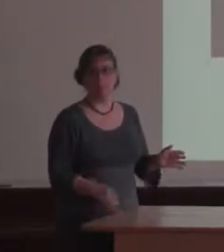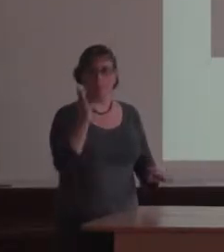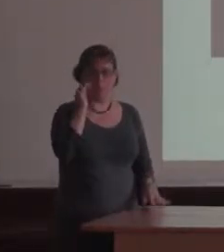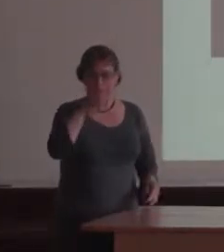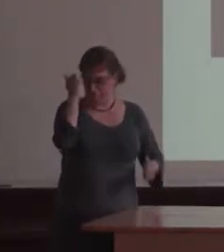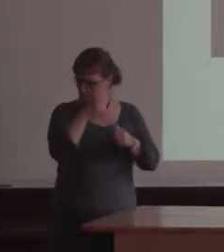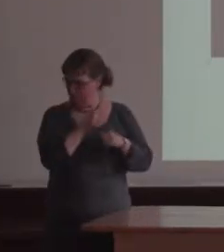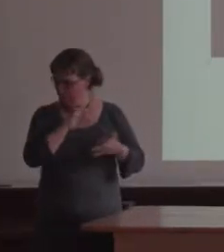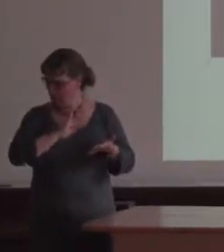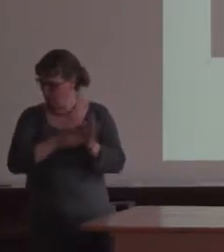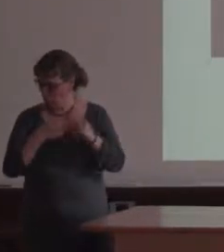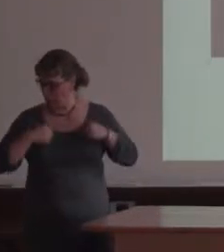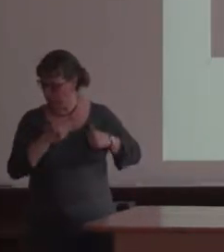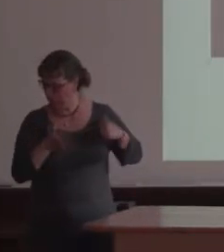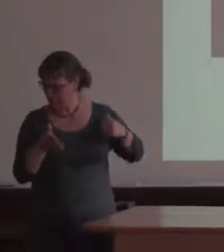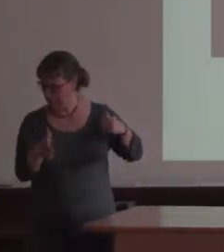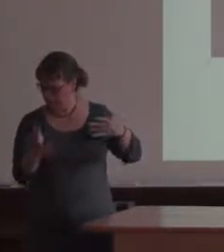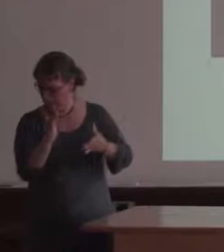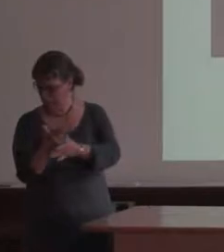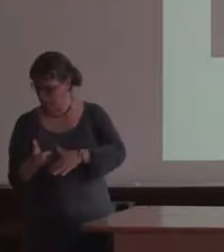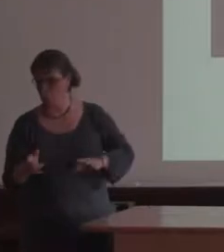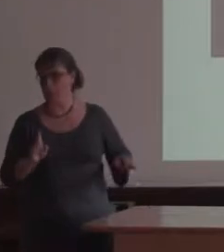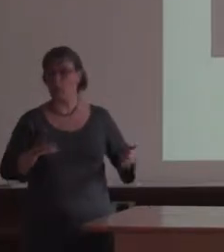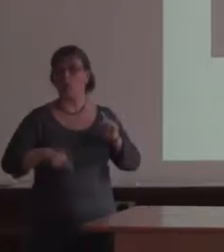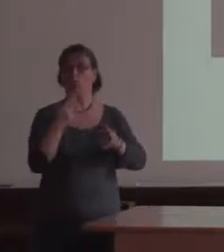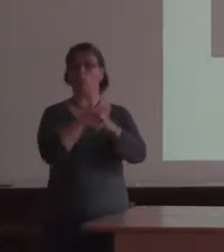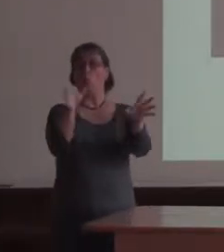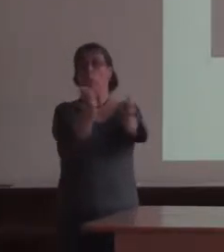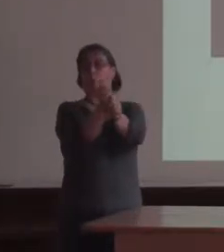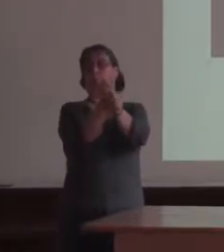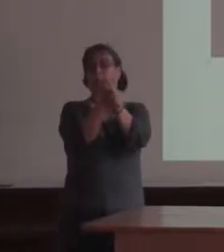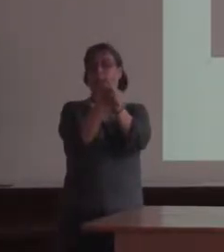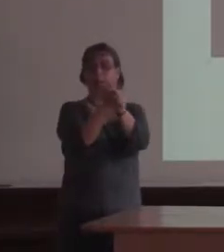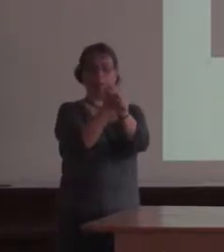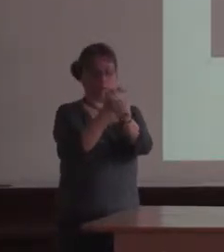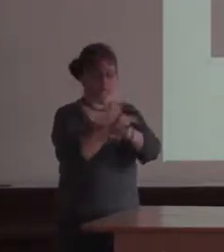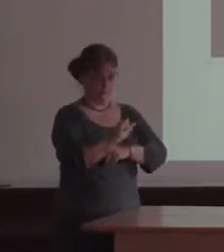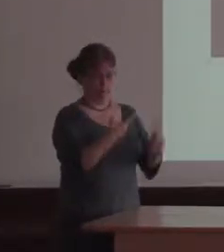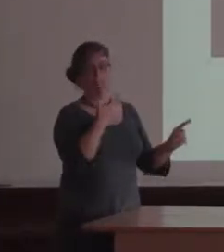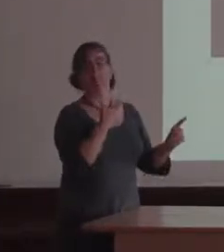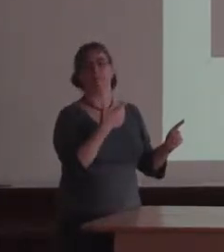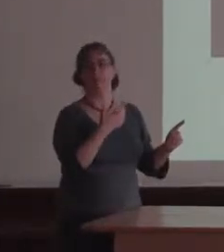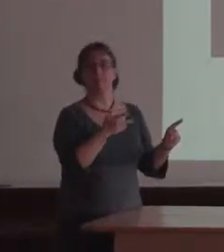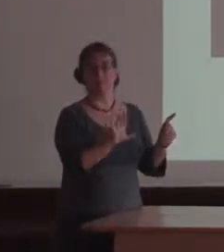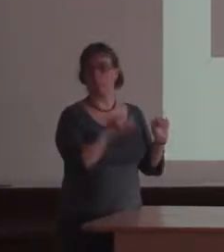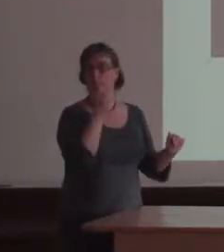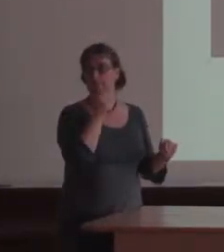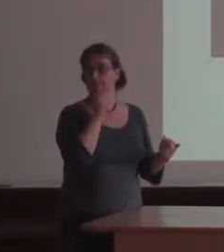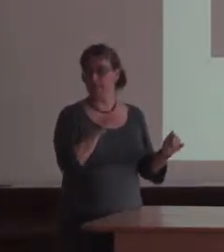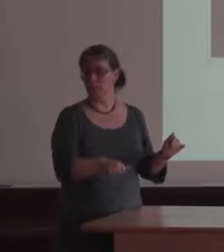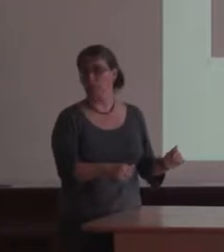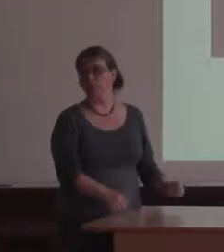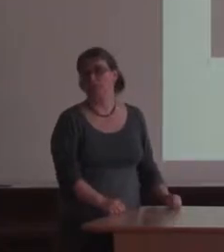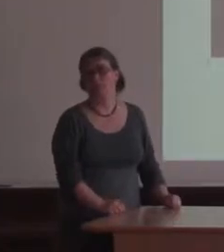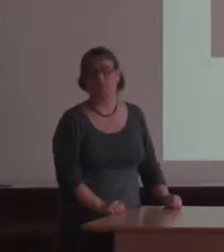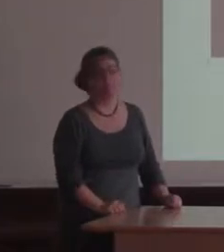exactement dans quel chemin est mon fichier. Si j'ai juste devant le nez le nom du test, le nom de ma méthode, je peux assez